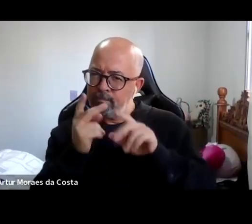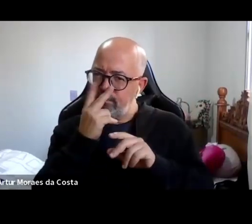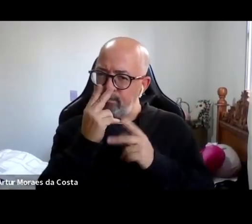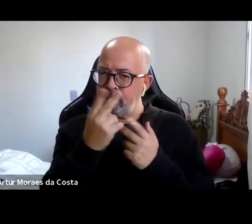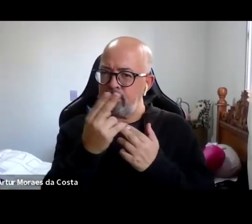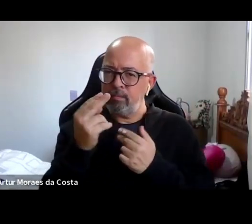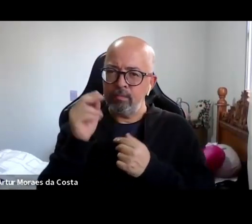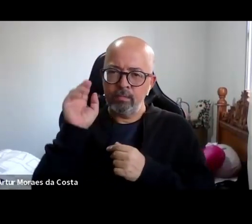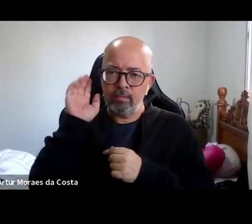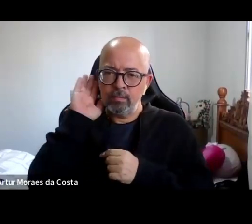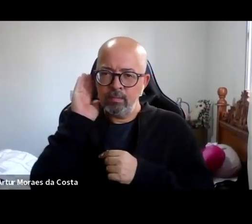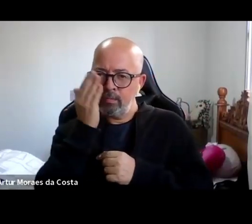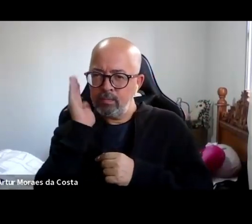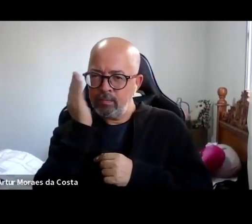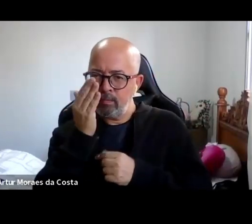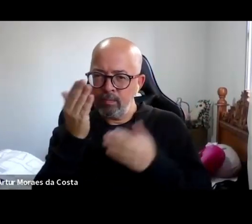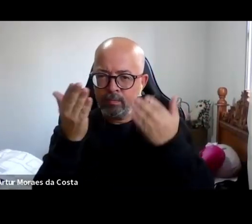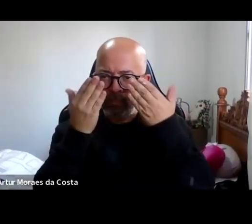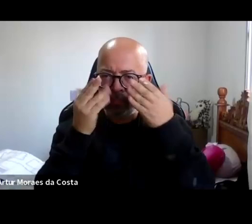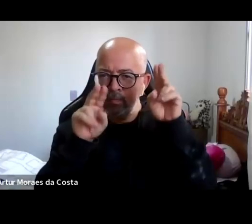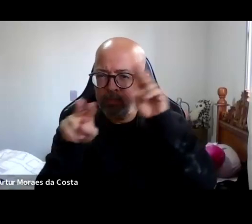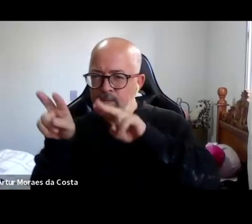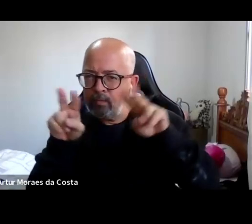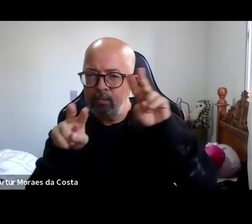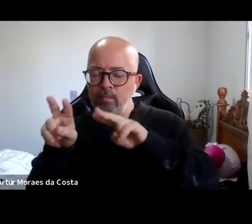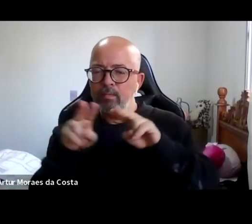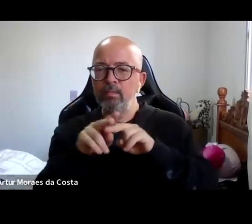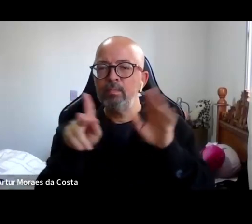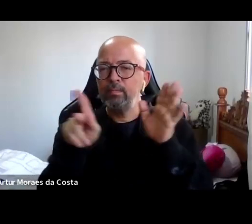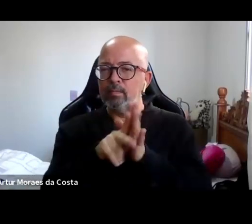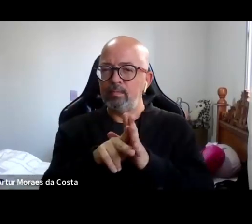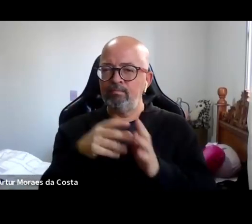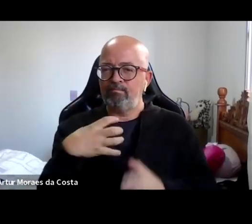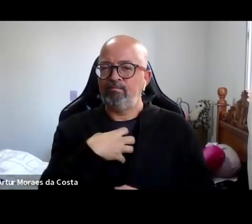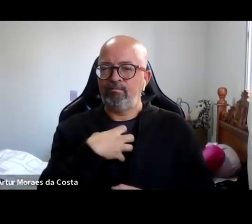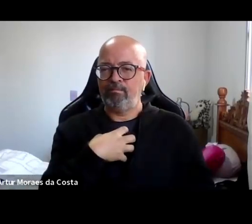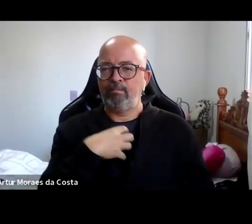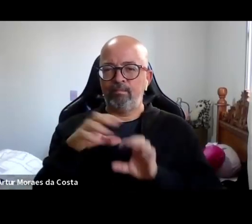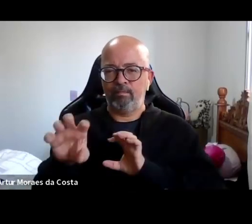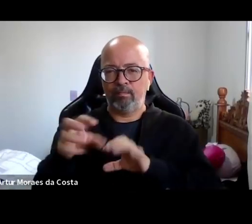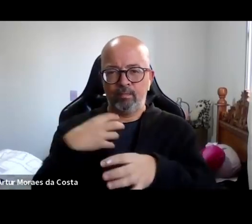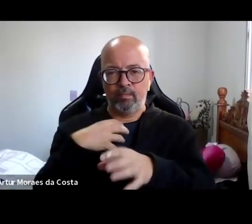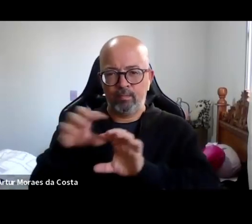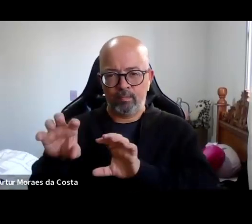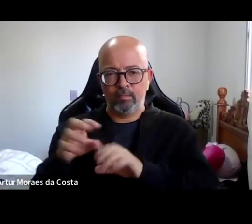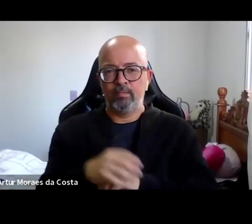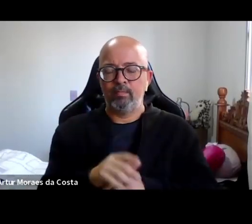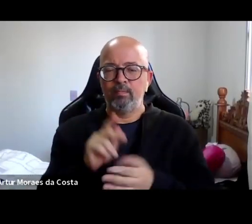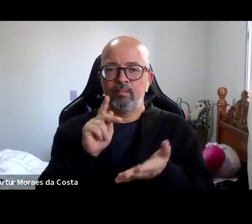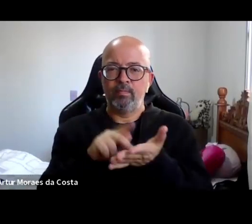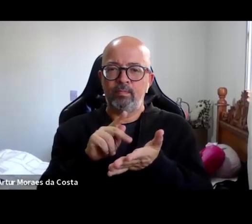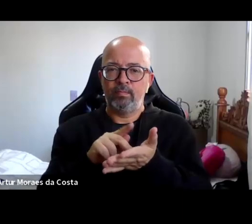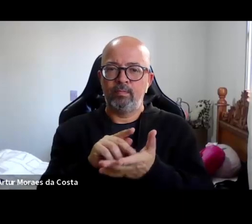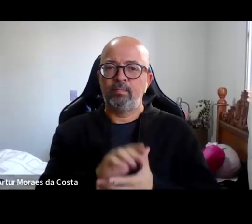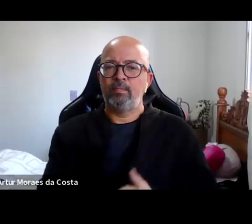certeza catarata congénita ve así como di Seguro que sí Bueno muy buenas tardes para todos